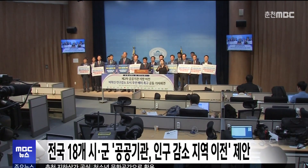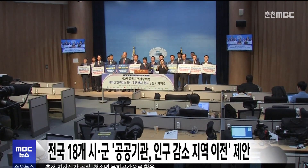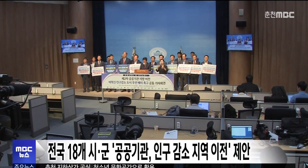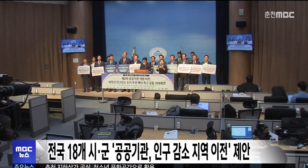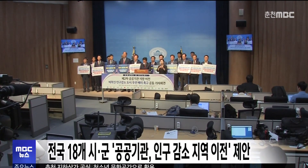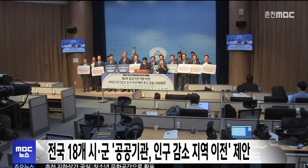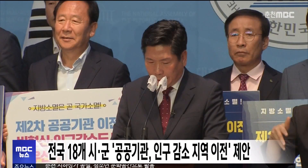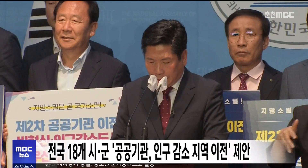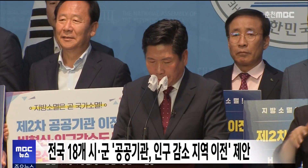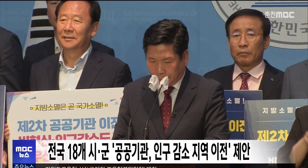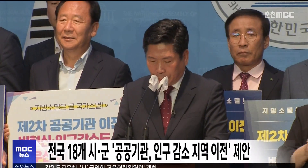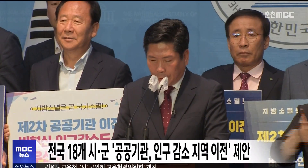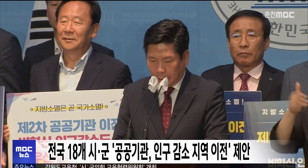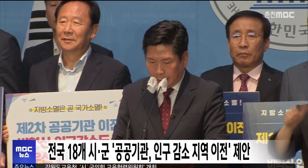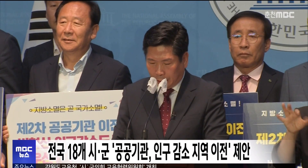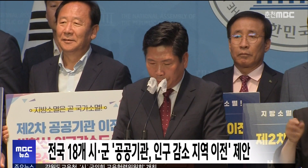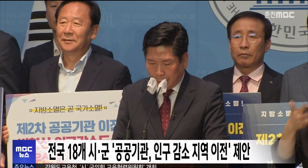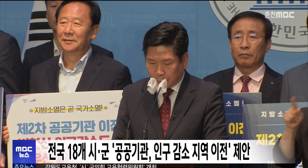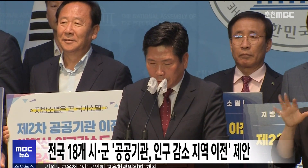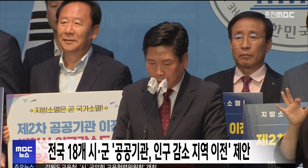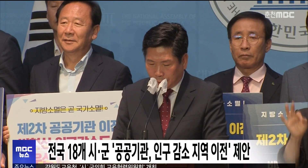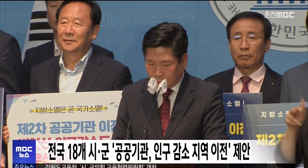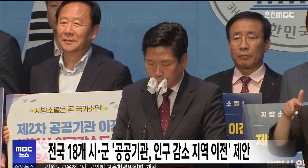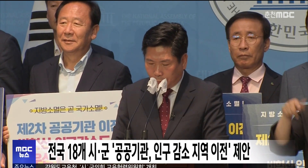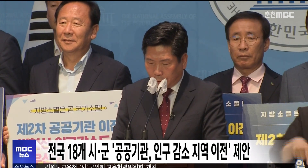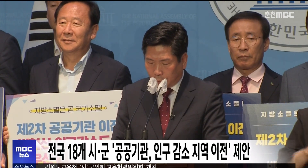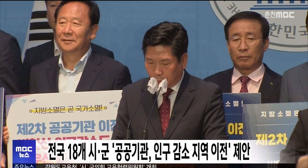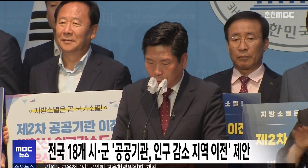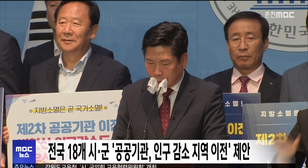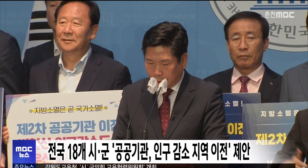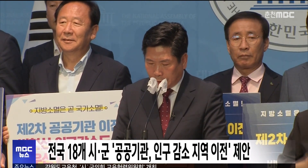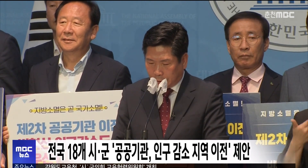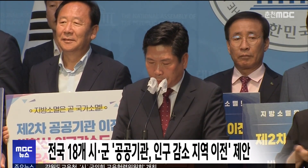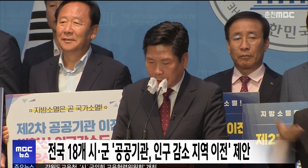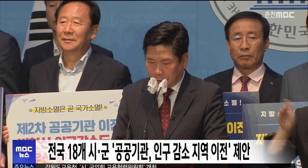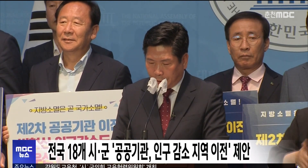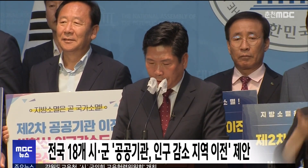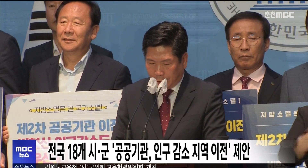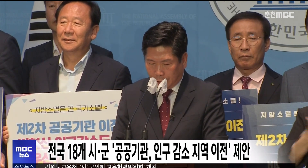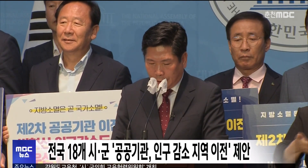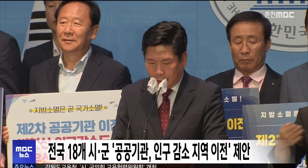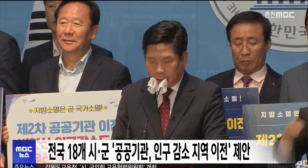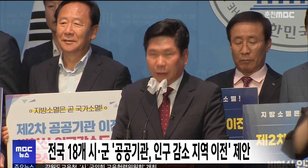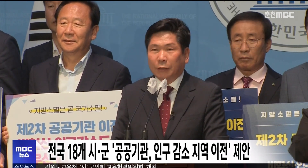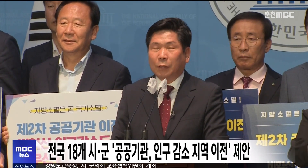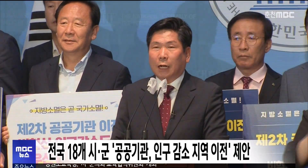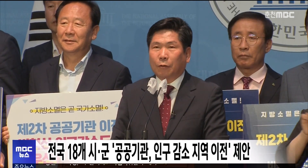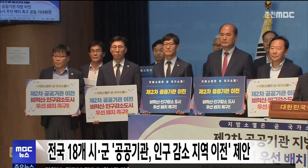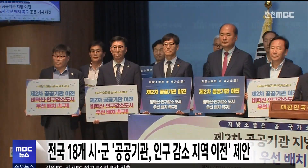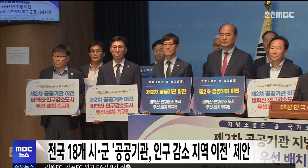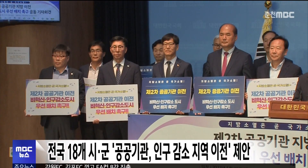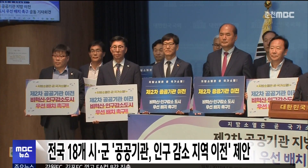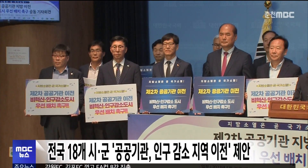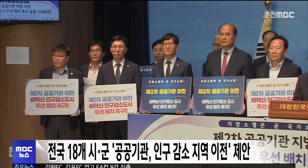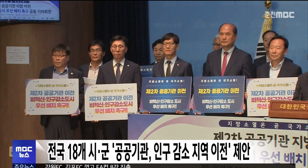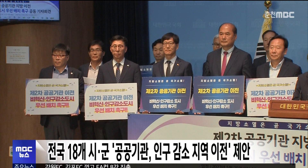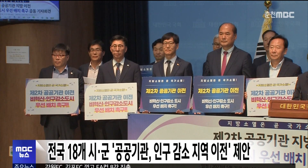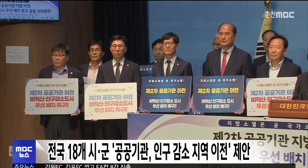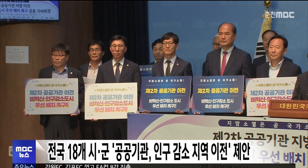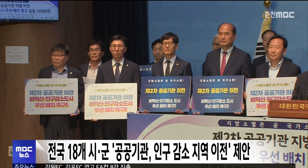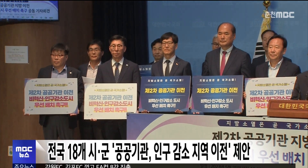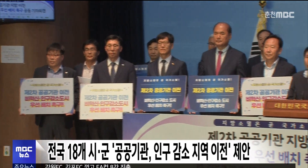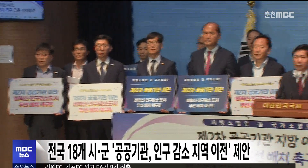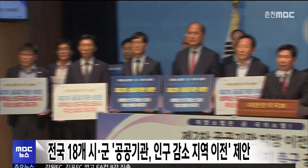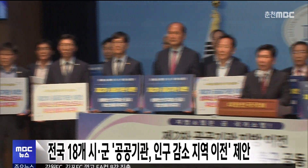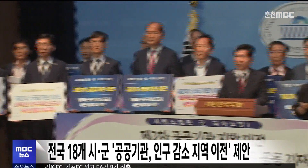감소 지역으로 추진할 것을 촉구했습니다. 강원도에선 동해와 횡성이 참여했습니다. 이들 시군은 지방